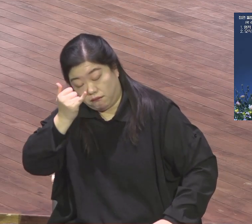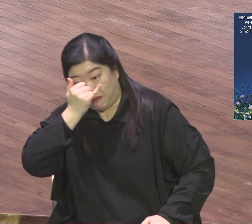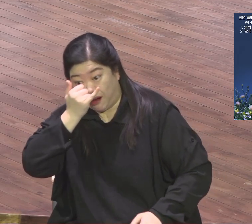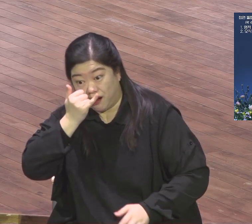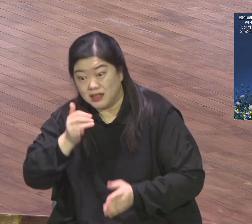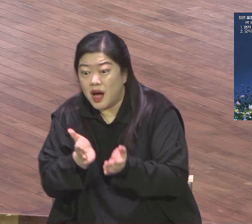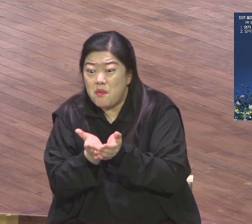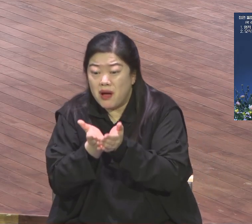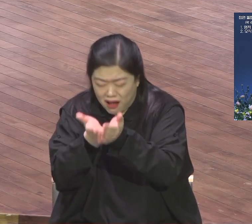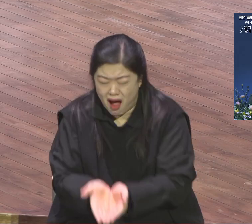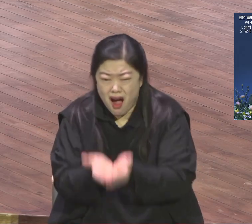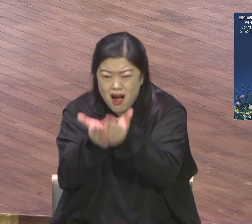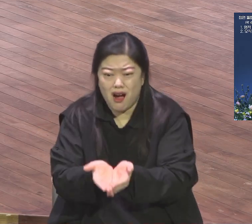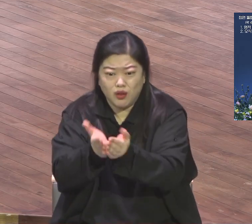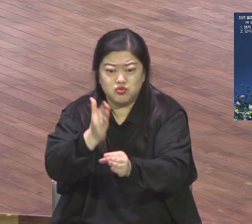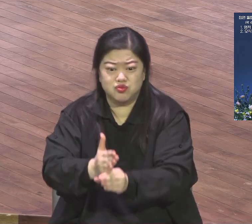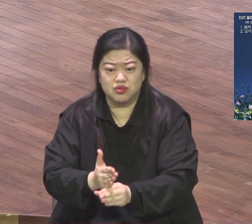배에